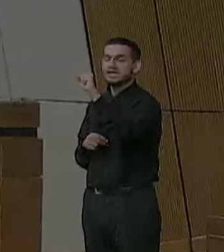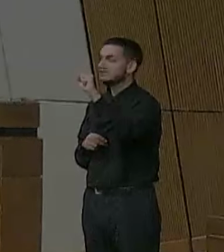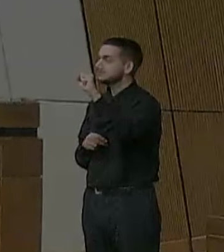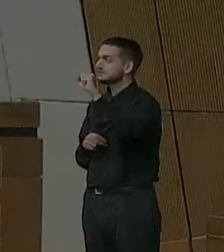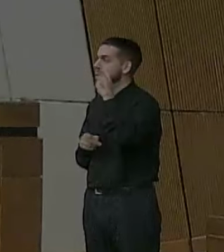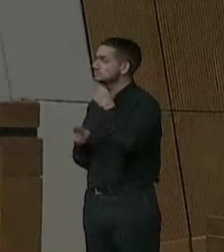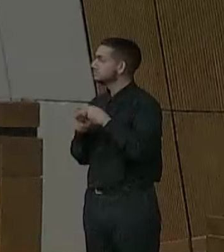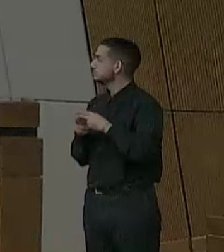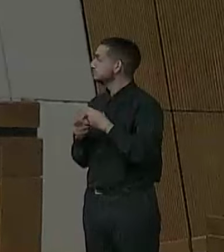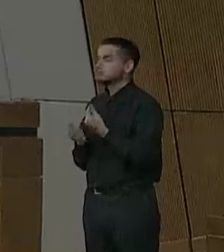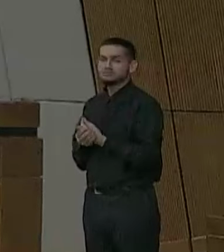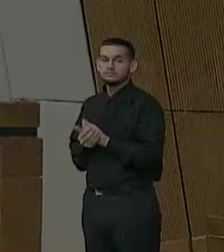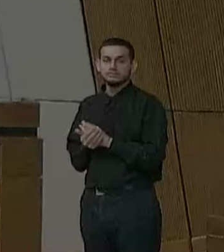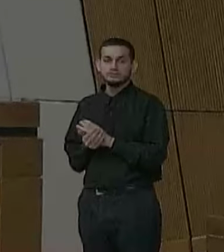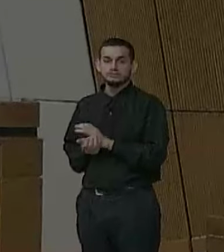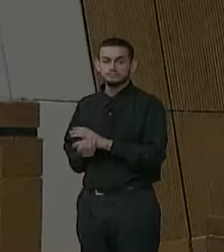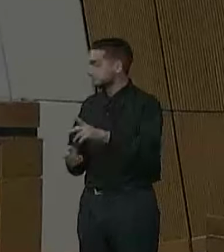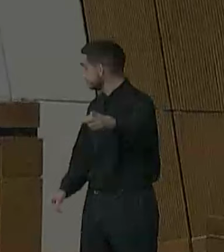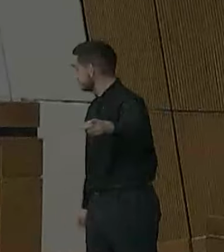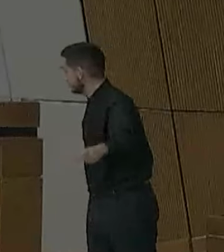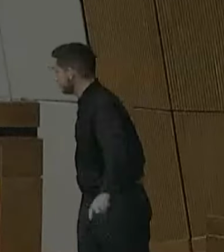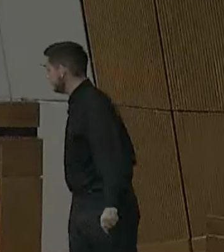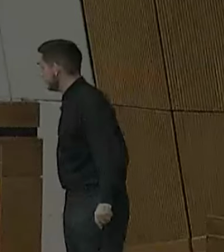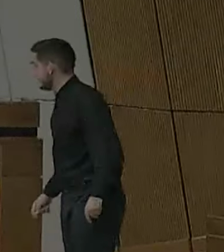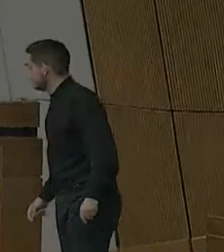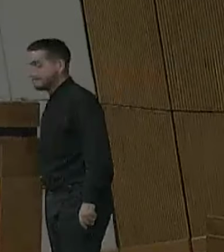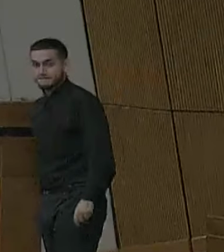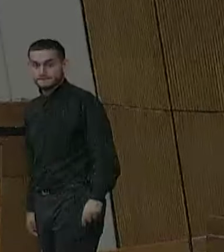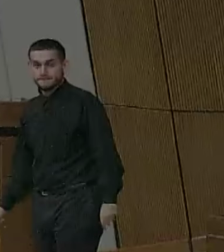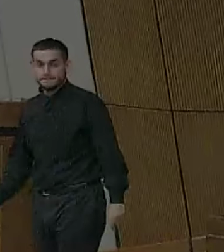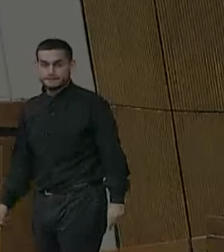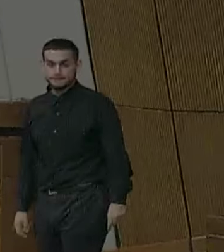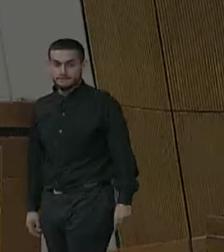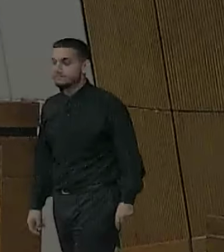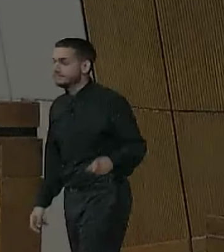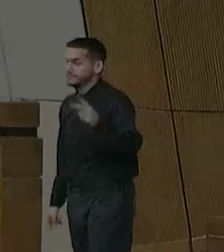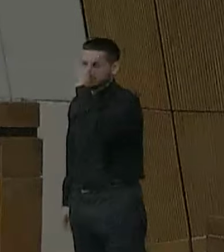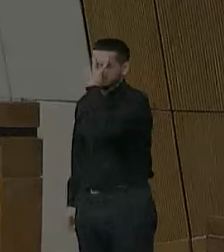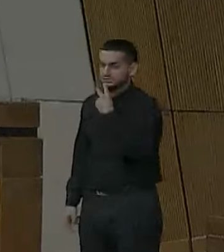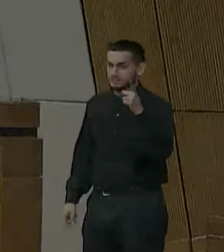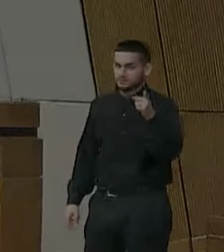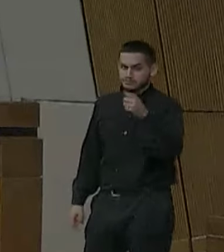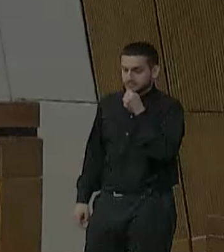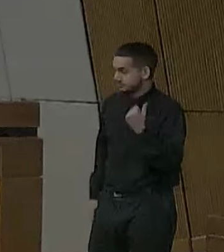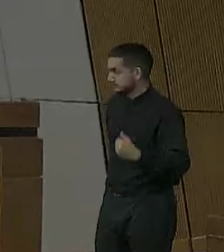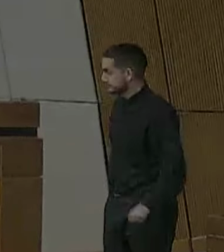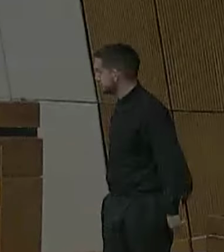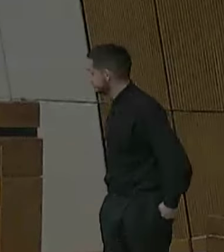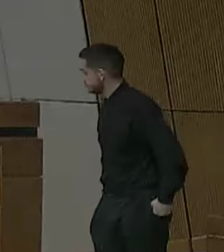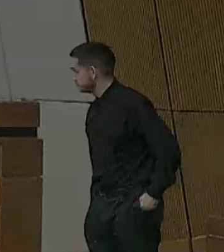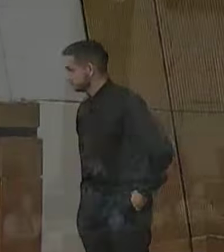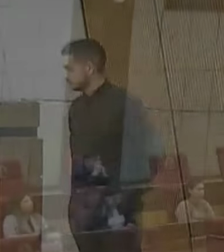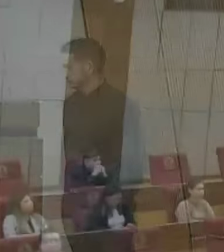¿Milciades Brites? ¿Sí? Milciades, ¿querés que te acerquemos el micrófono? ¿Sí? Va a pasar al